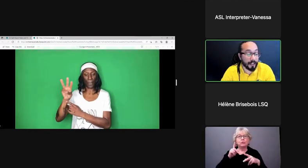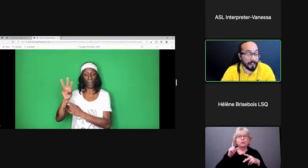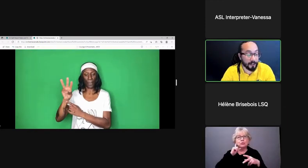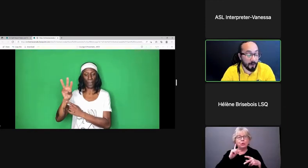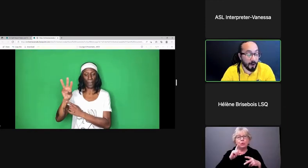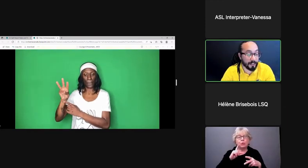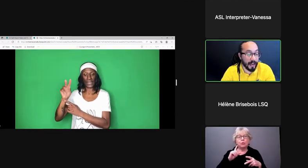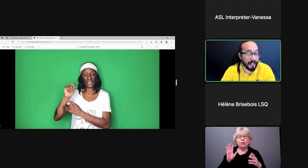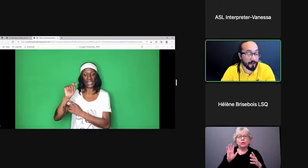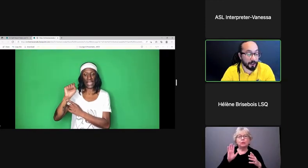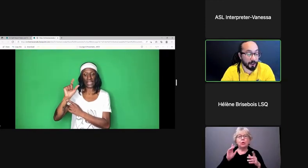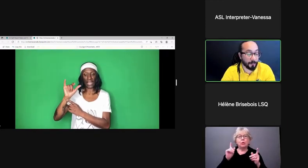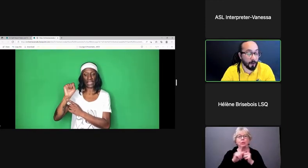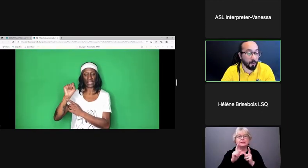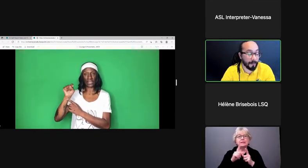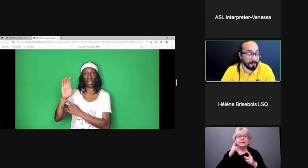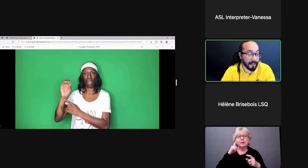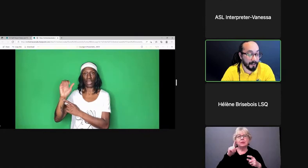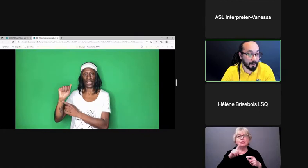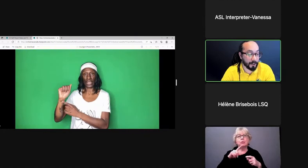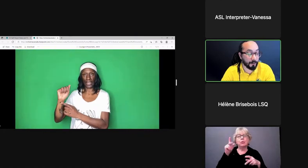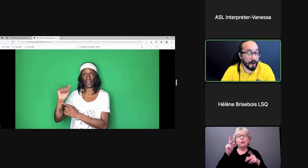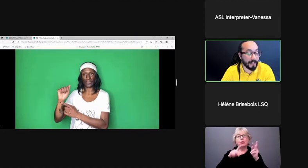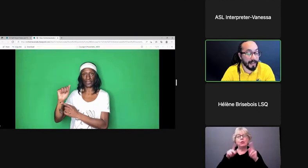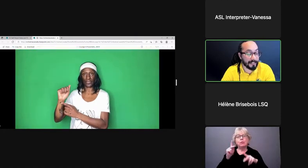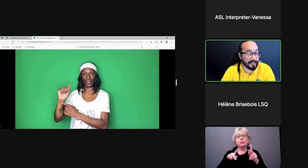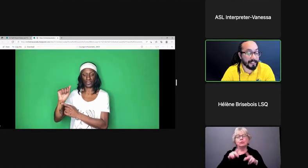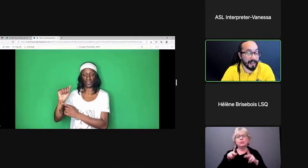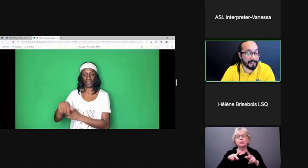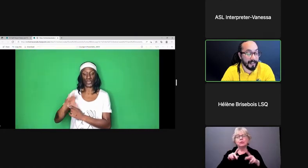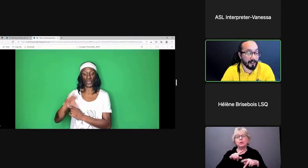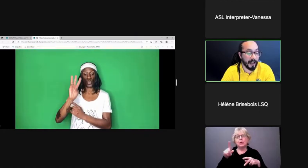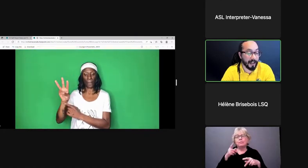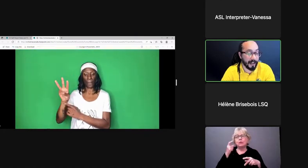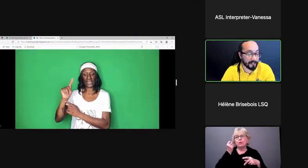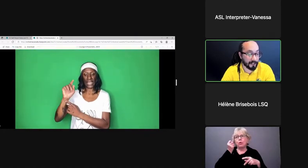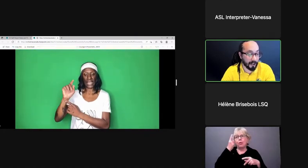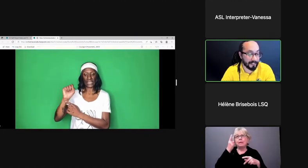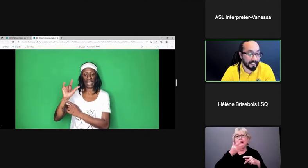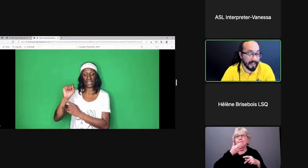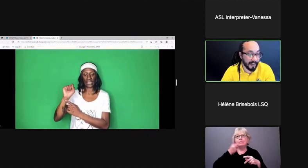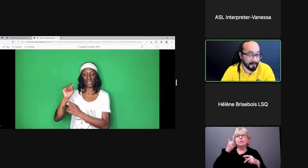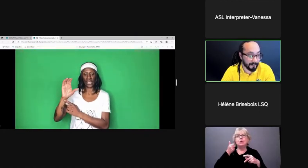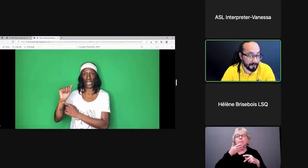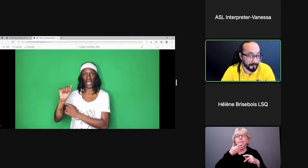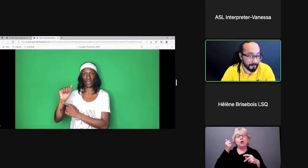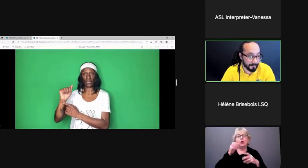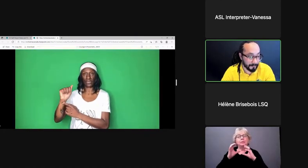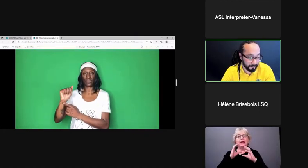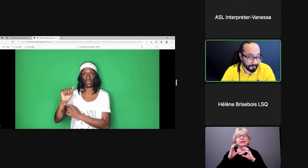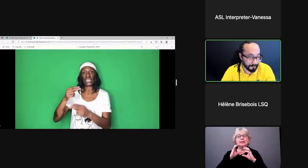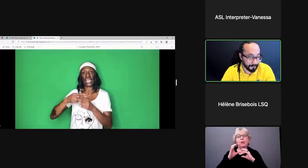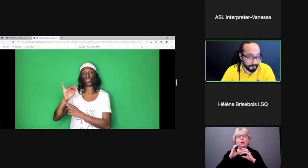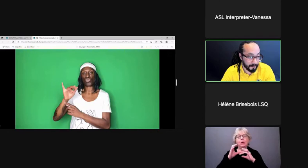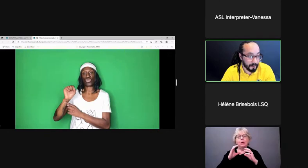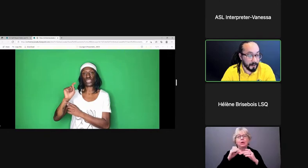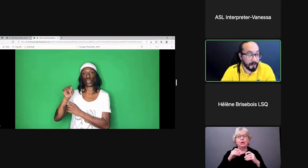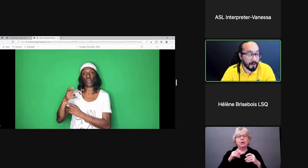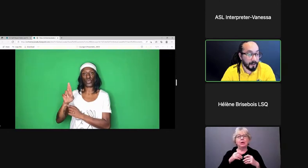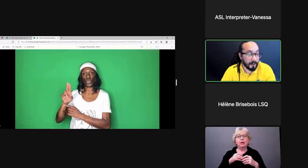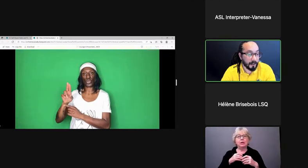pour les gens qui entendent très bien pour mieux comprendre la communication. Maintenant, tslis